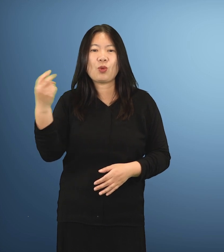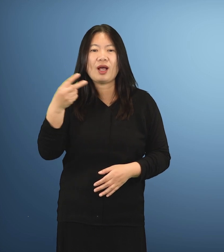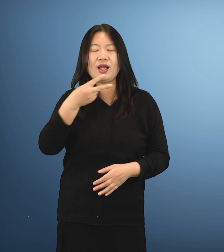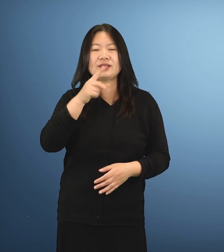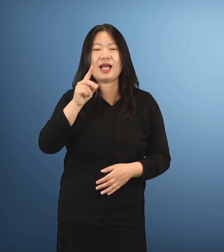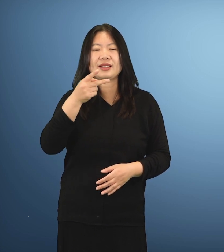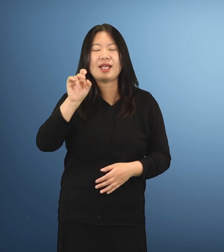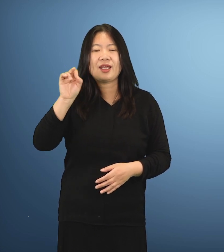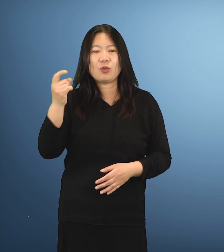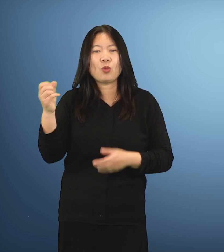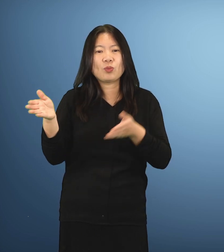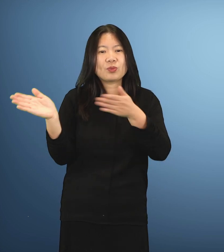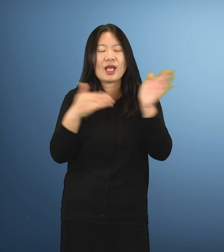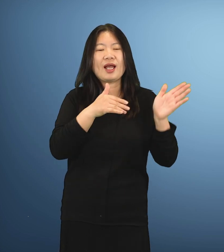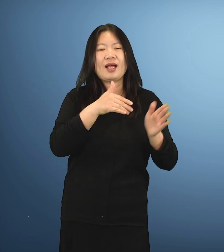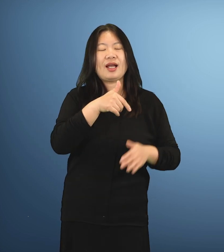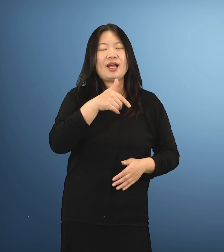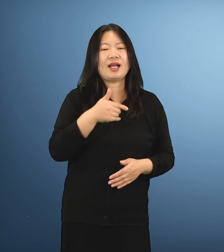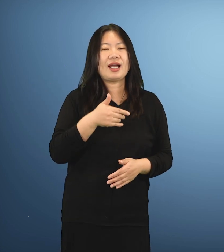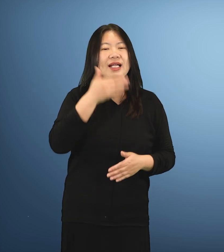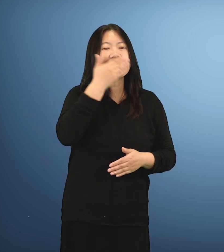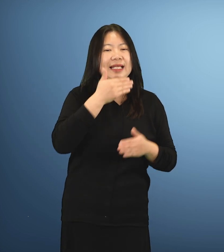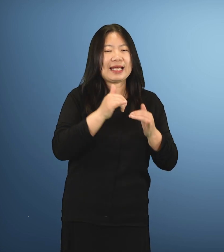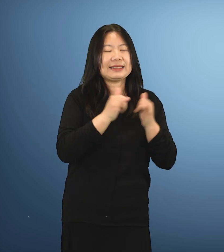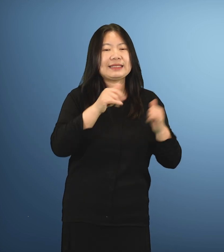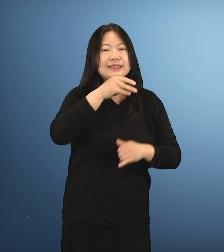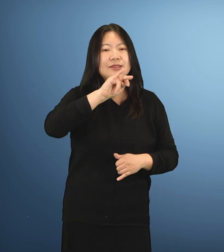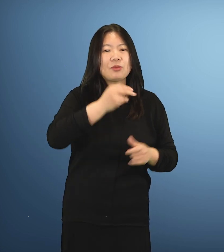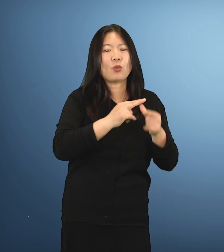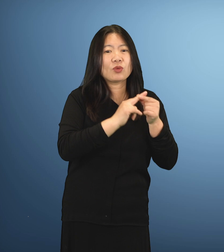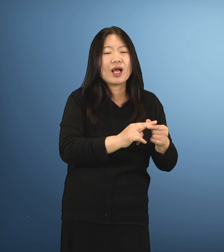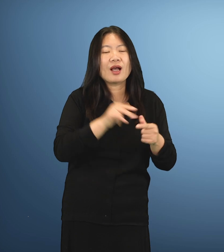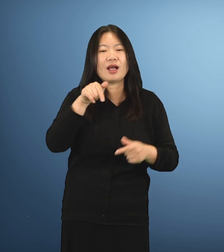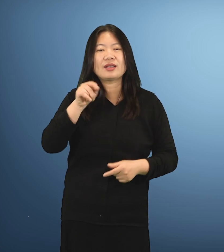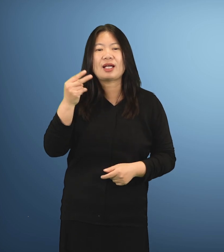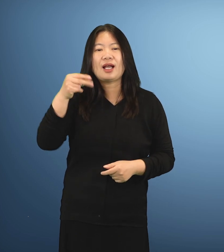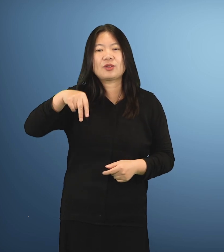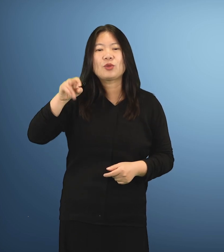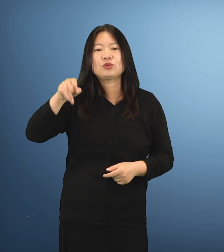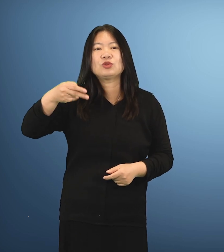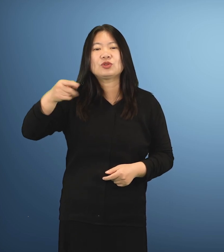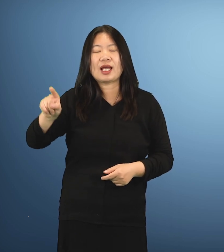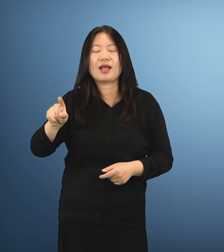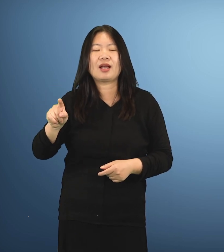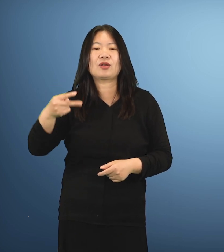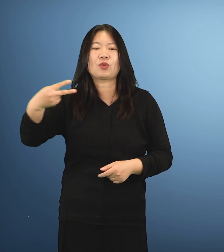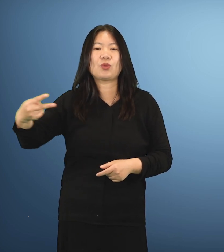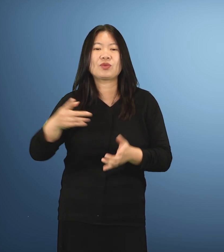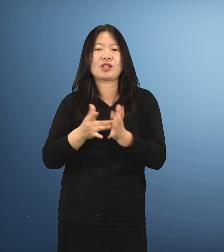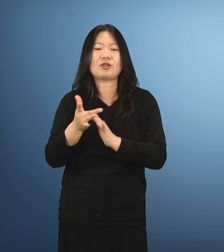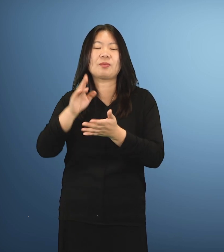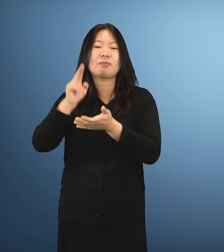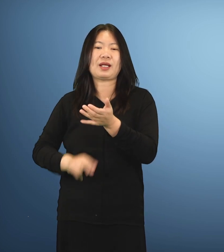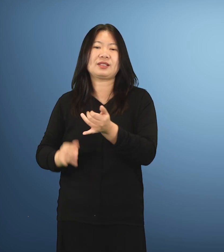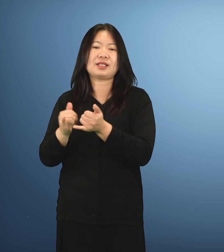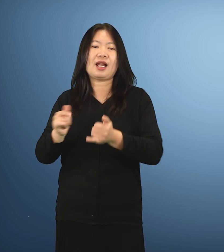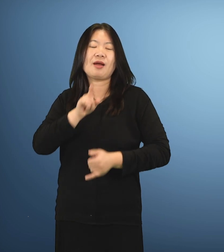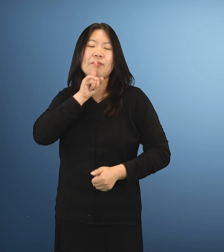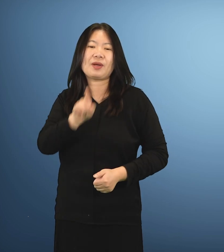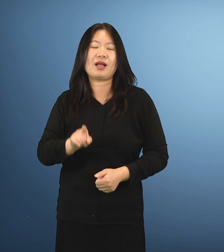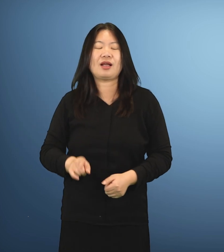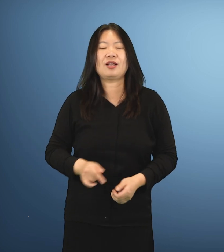가나안인 시몬 및 가롯 유다 곧 예수를 판자라. 이렇게 되어 있습니다. 여기에 보면